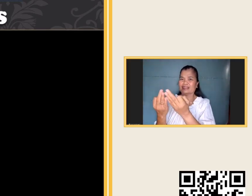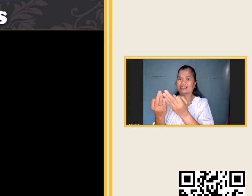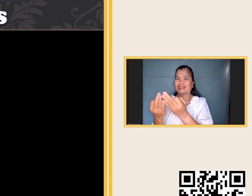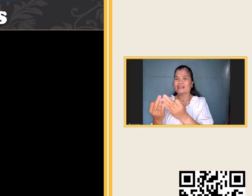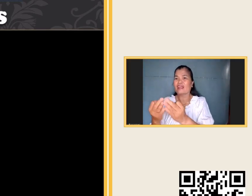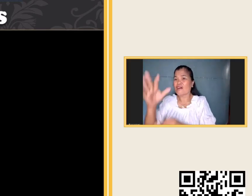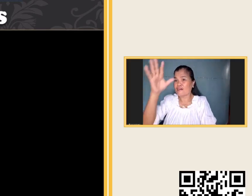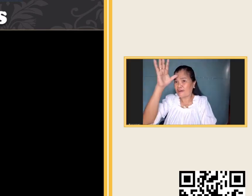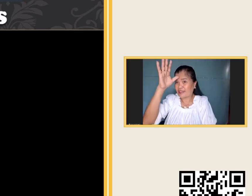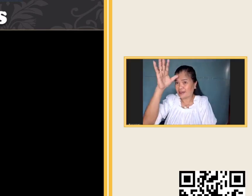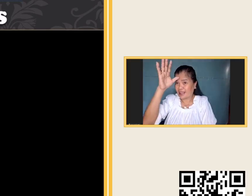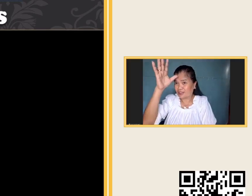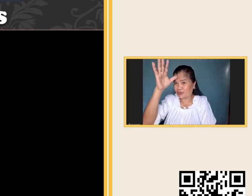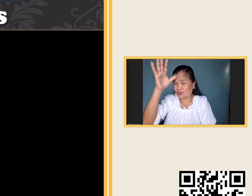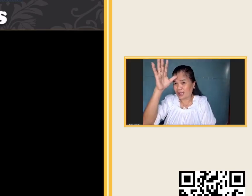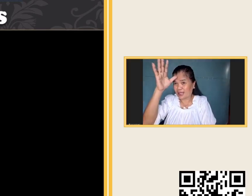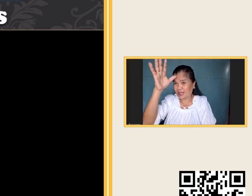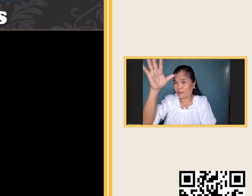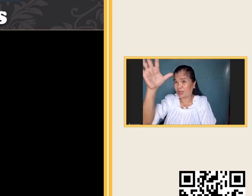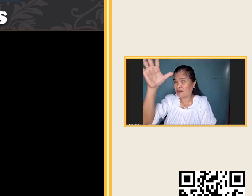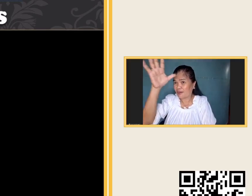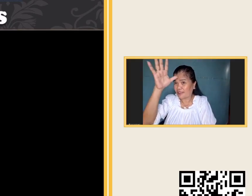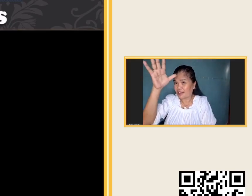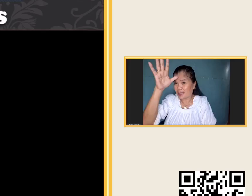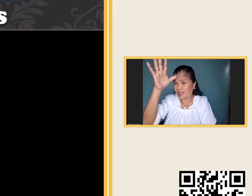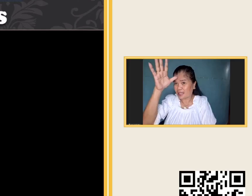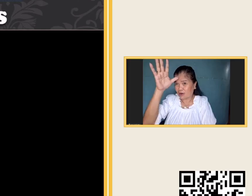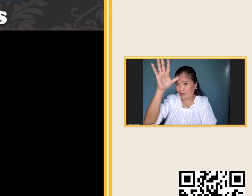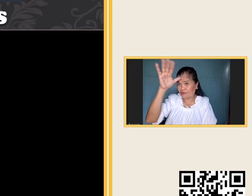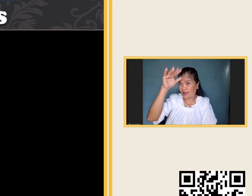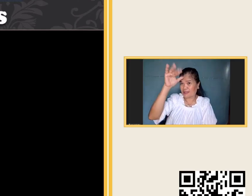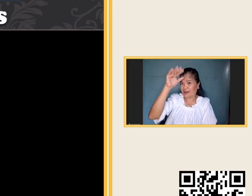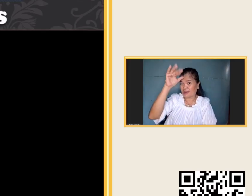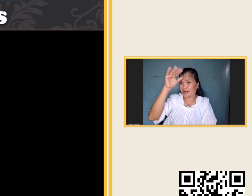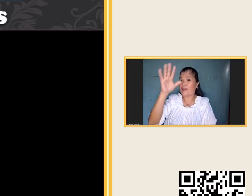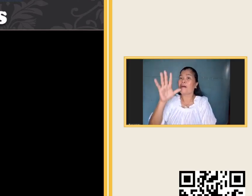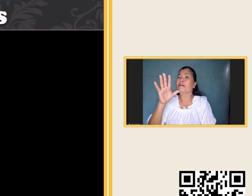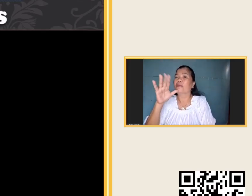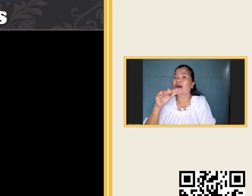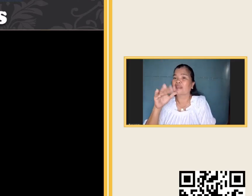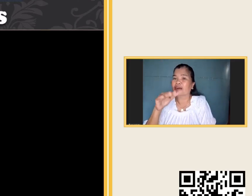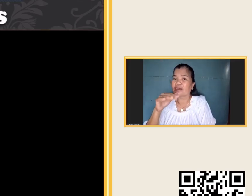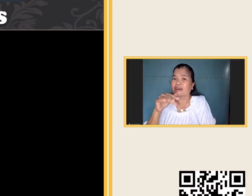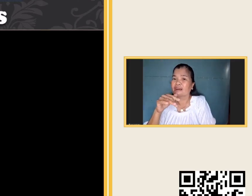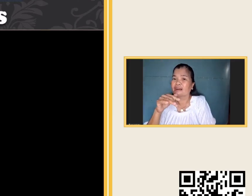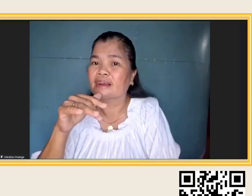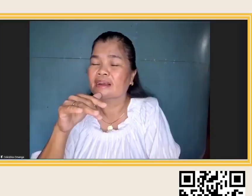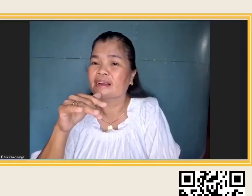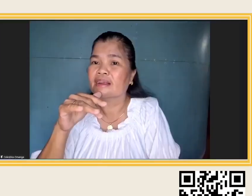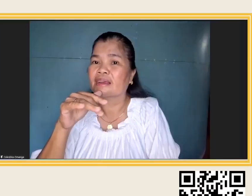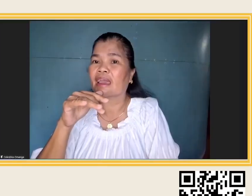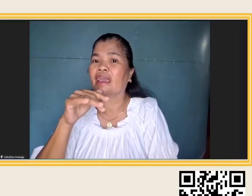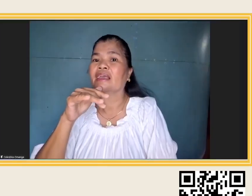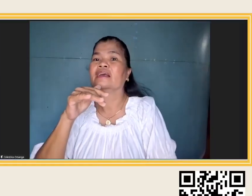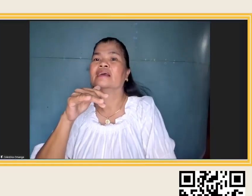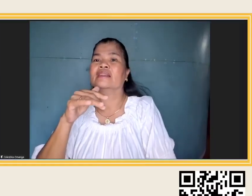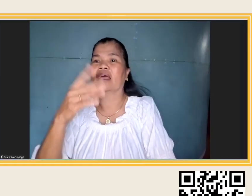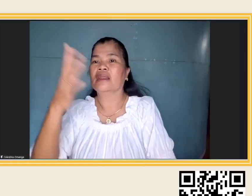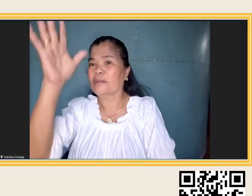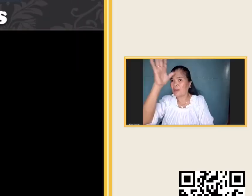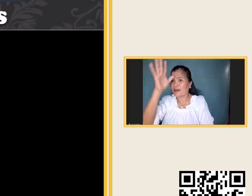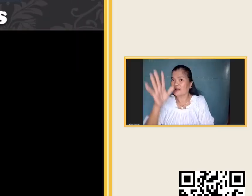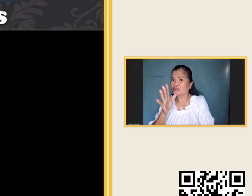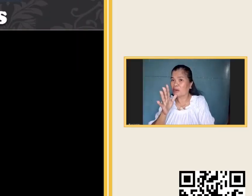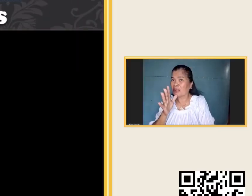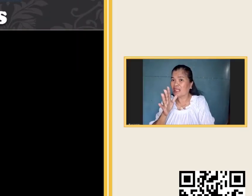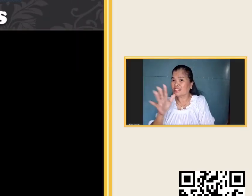Family. Father, naituro ko na kanina. Pwedeng father na ganyan or father. Mother. Okay?